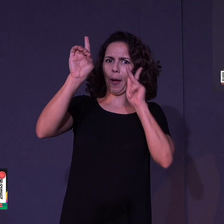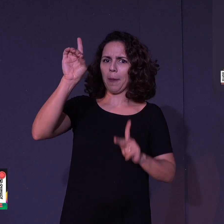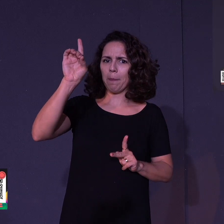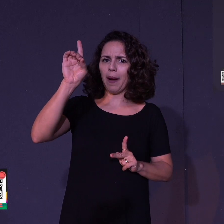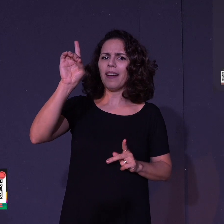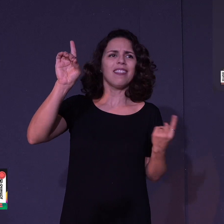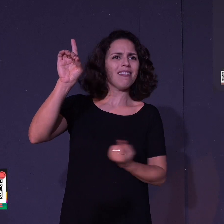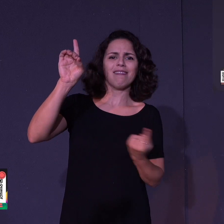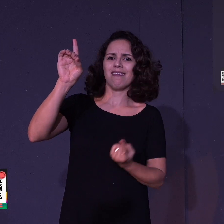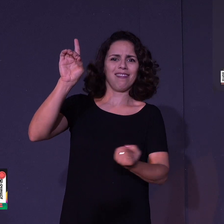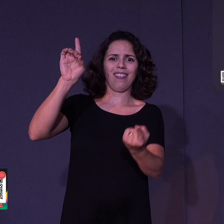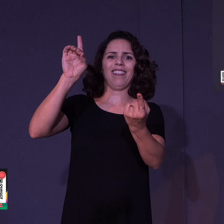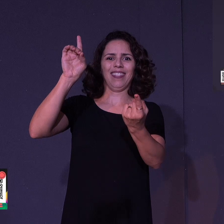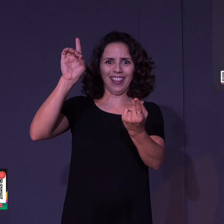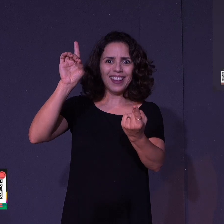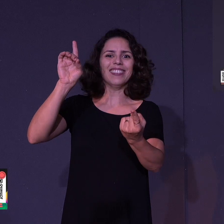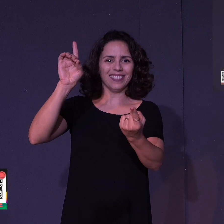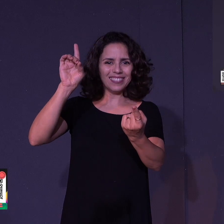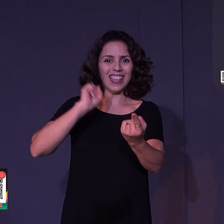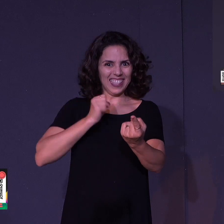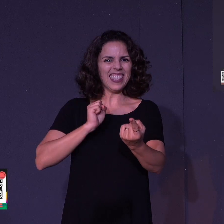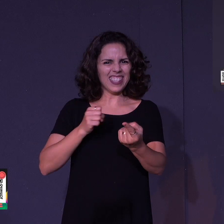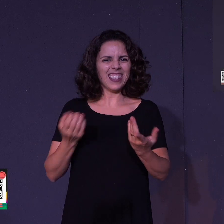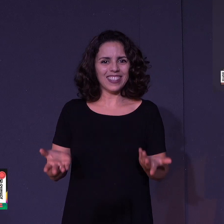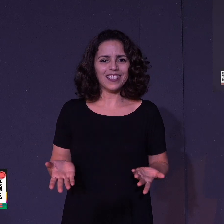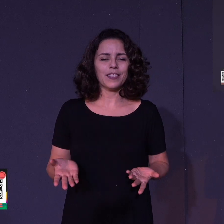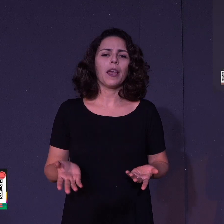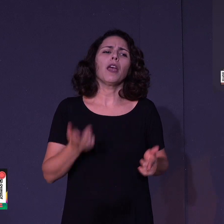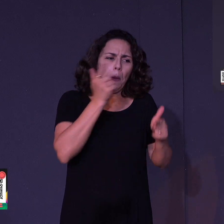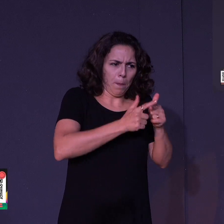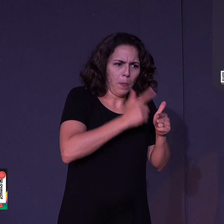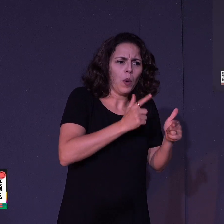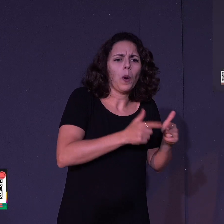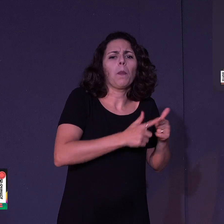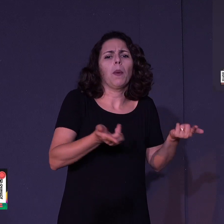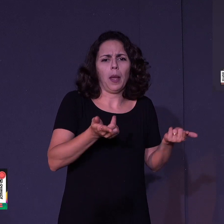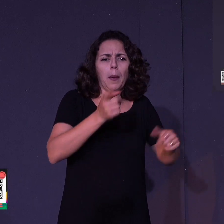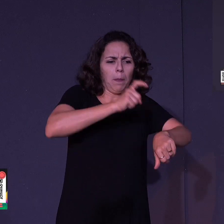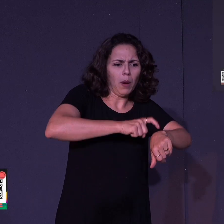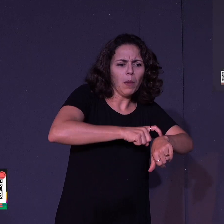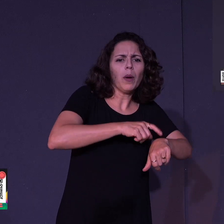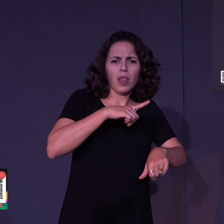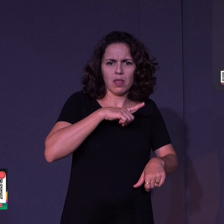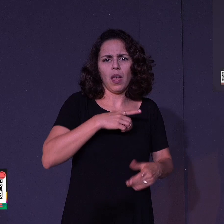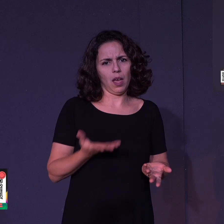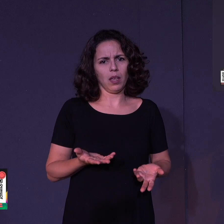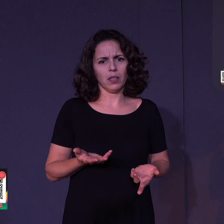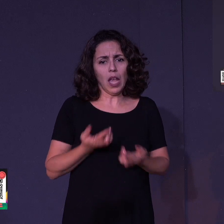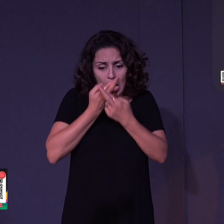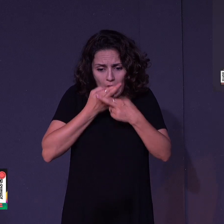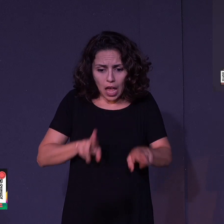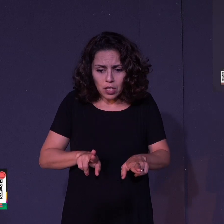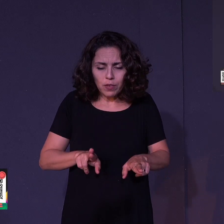existem situações, porque existem problemas, porque existem situações que nós não podemos resolver. Existem questões